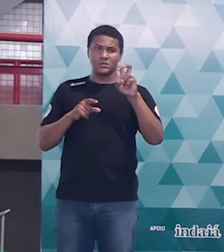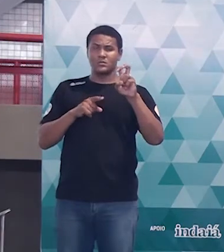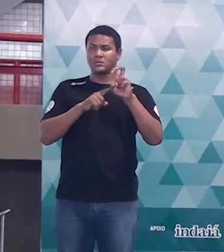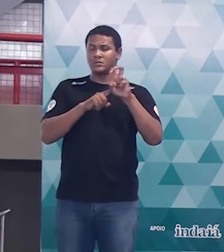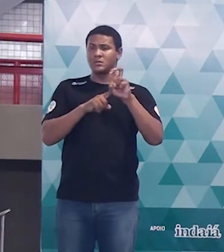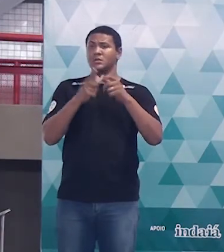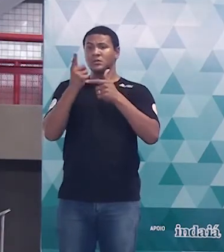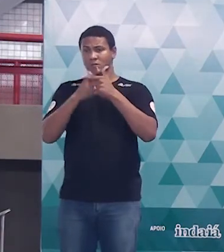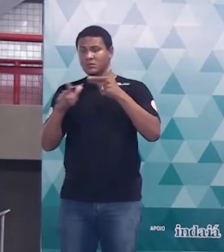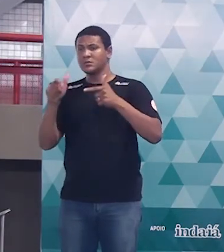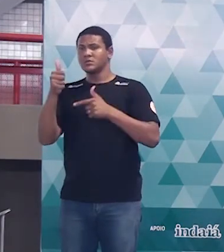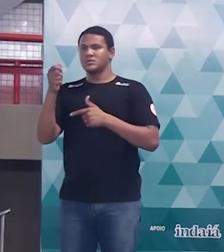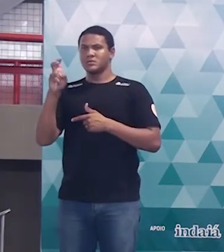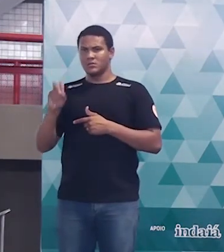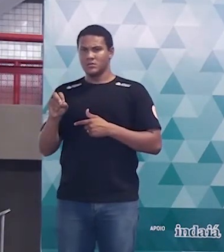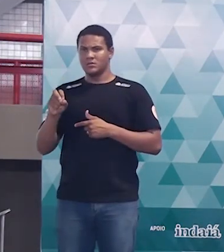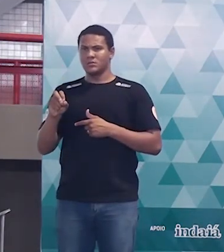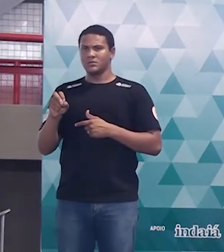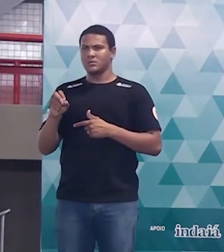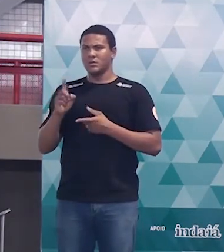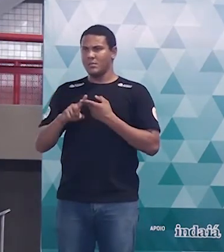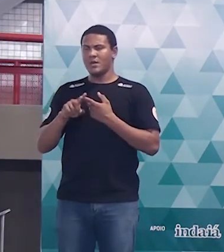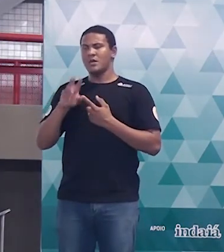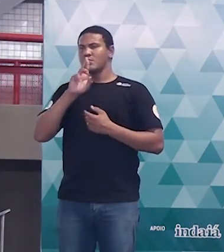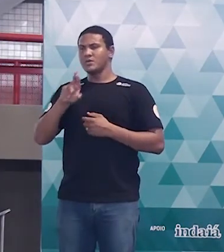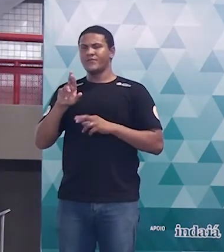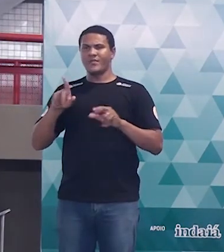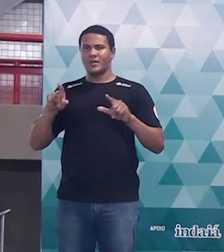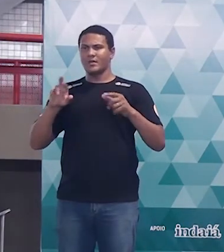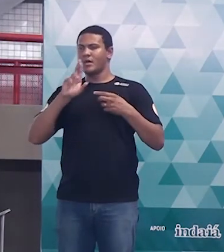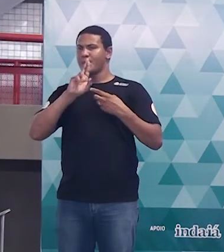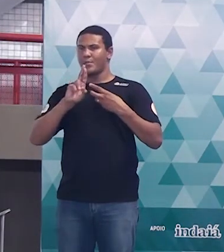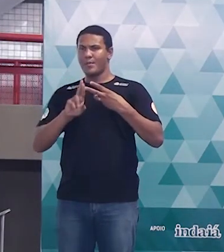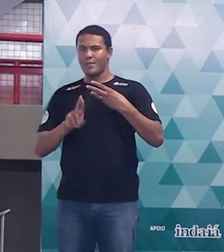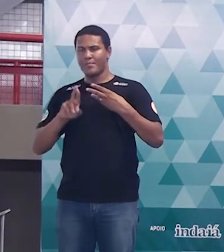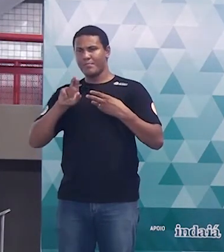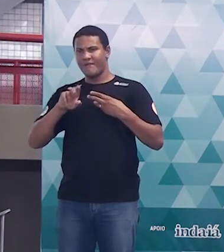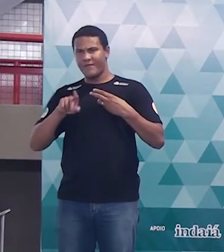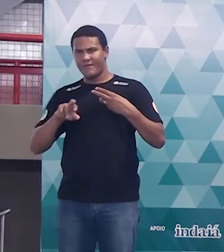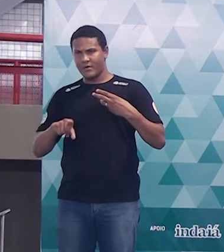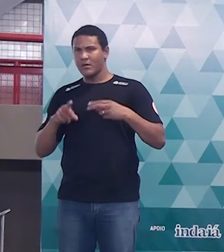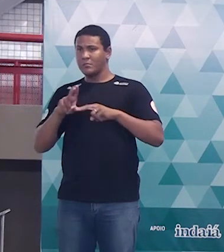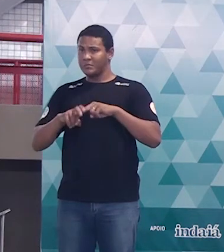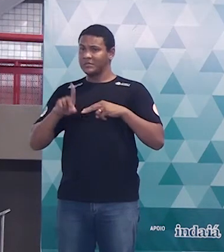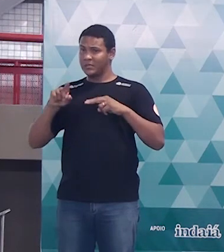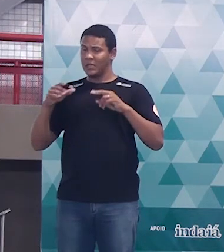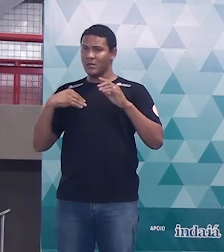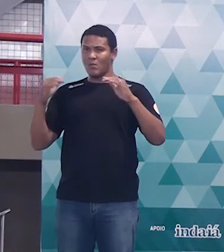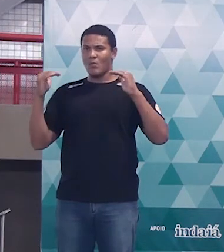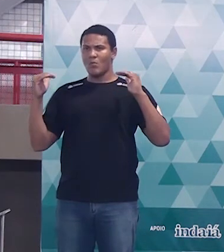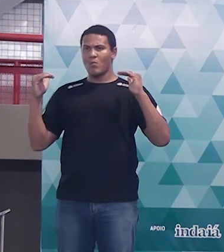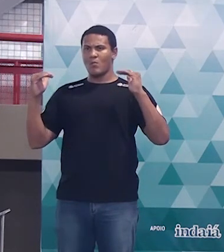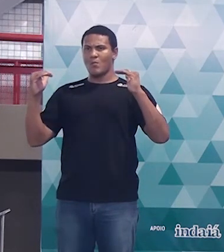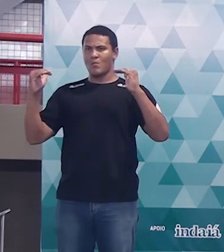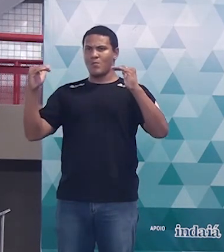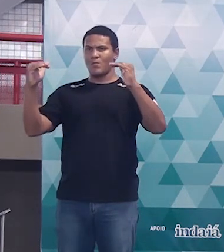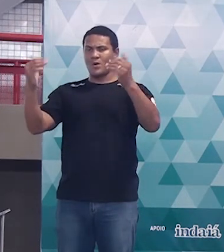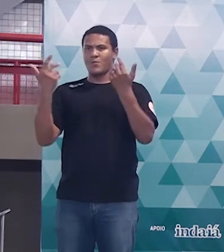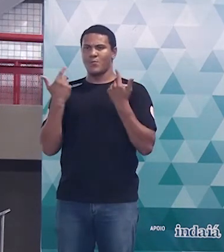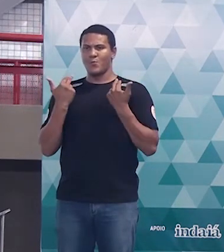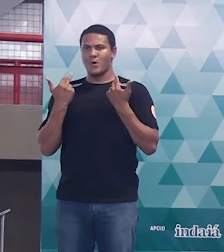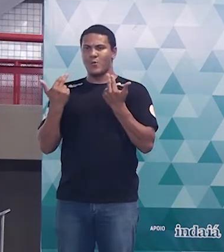85 e dividir por 150. Tá bom? Elas dessa vez não são diretamente proporcionais. Deixa eu ver